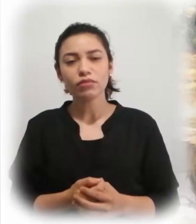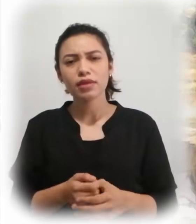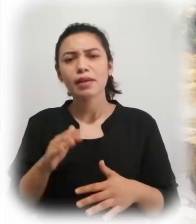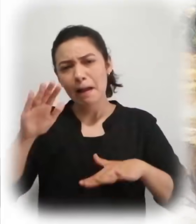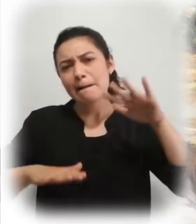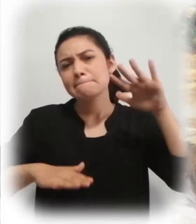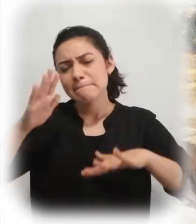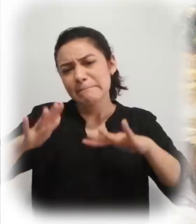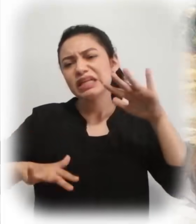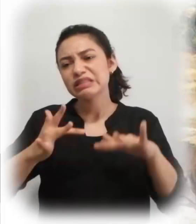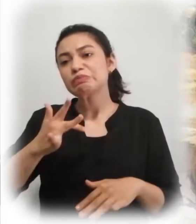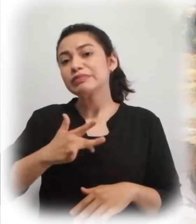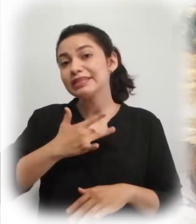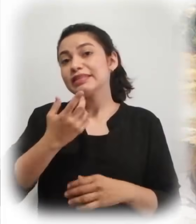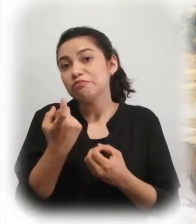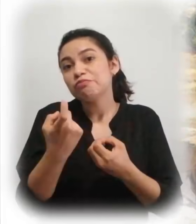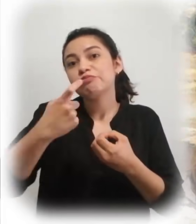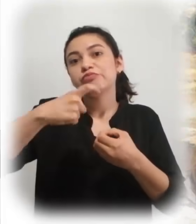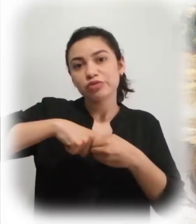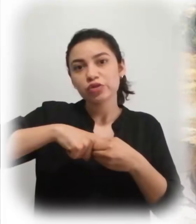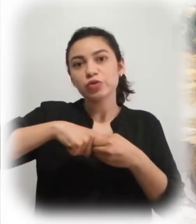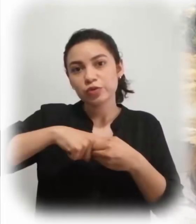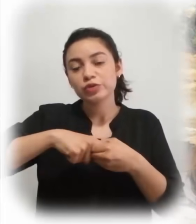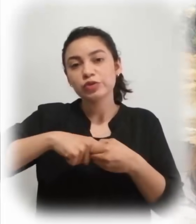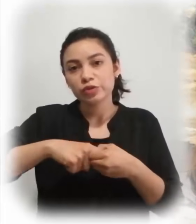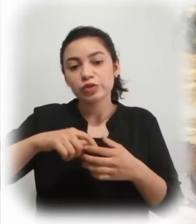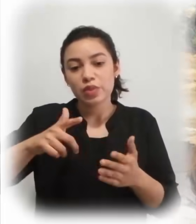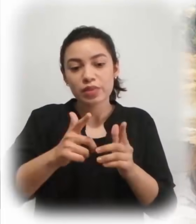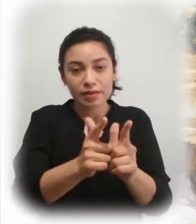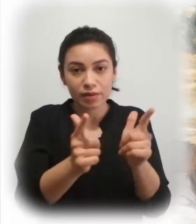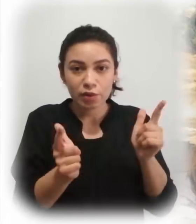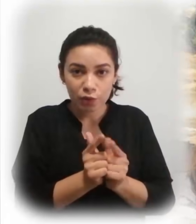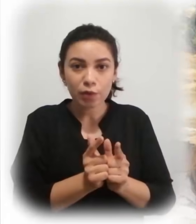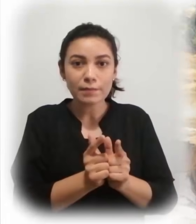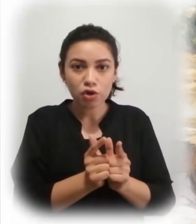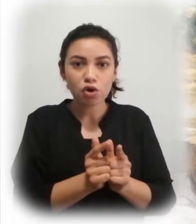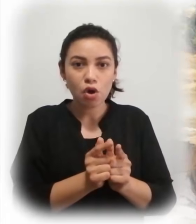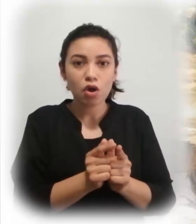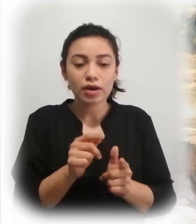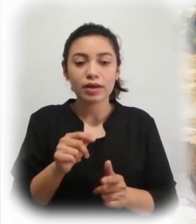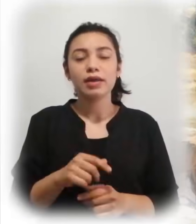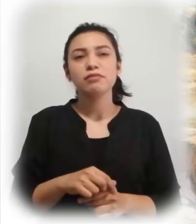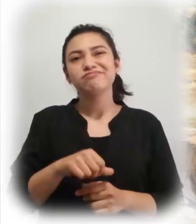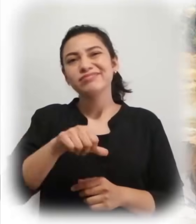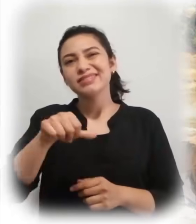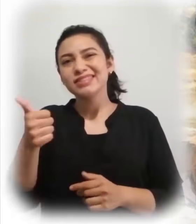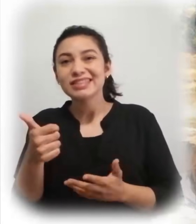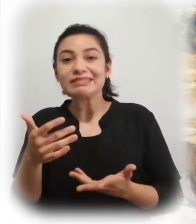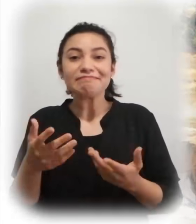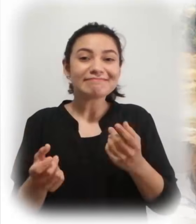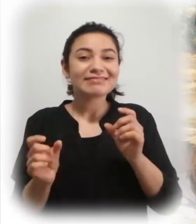nos sentiremos incluidos en el rebaño. Otras nos consideraremos